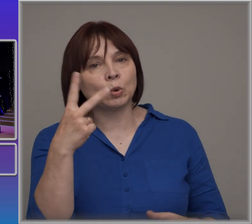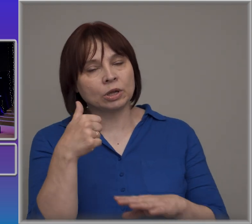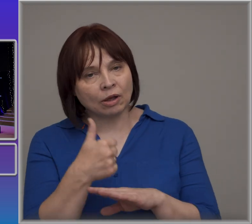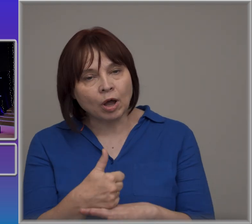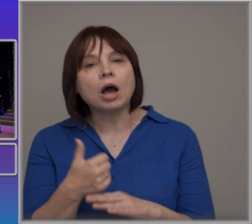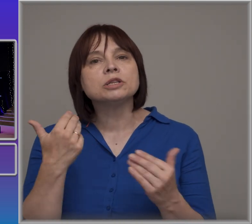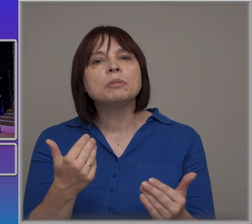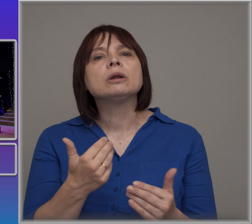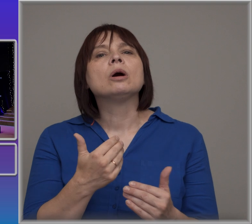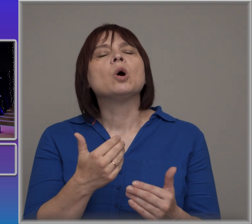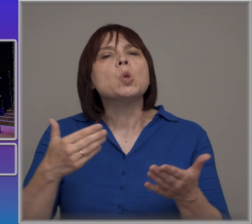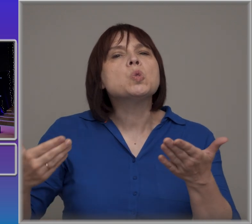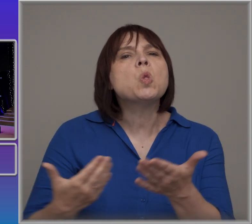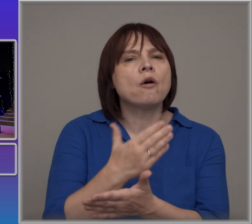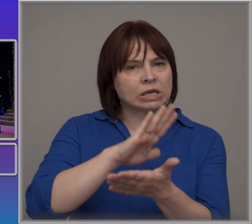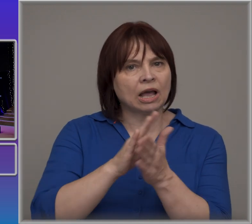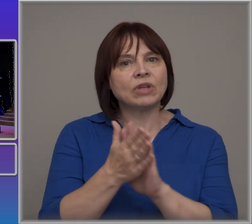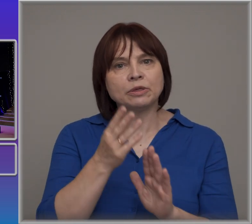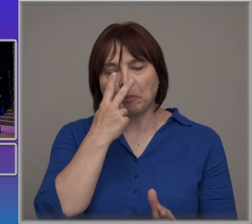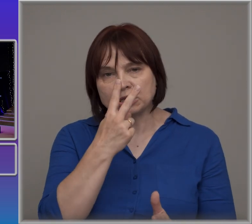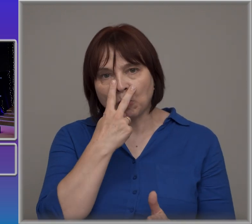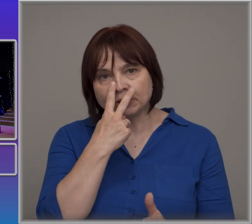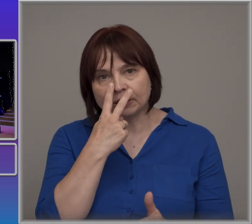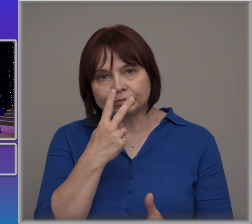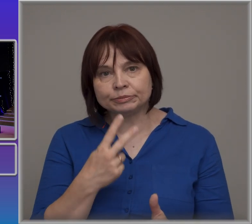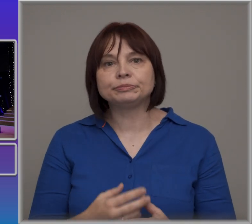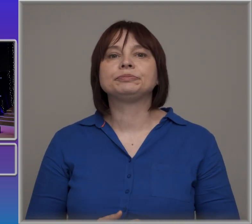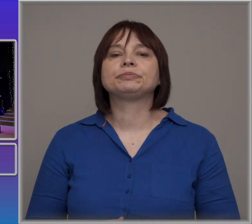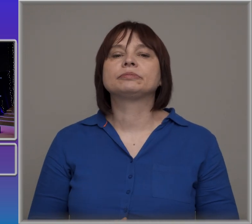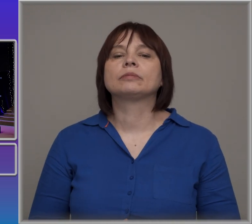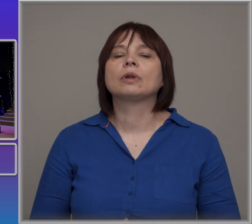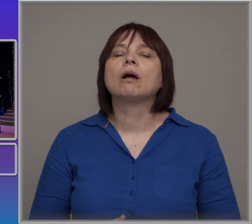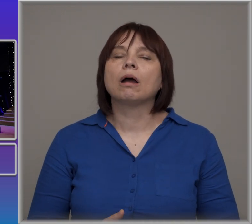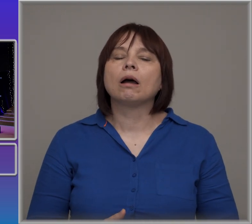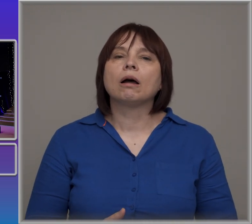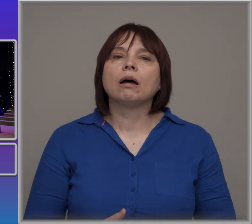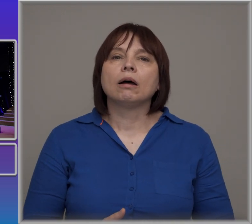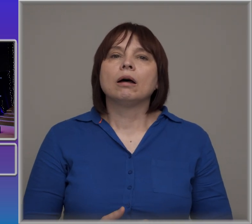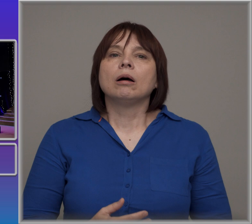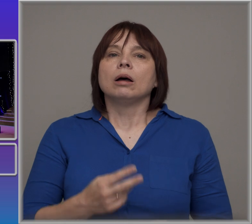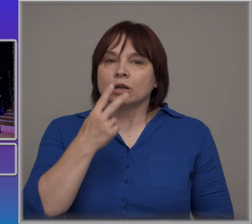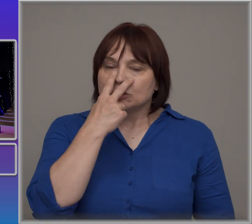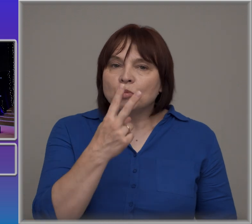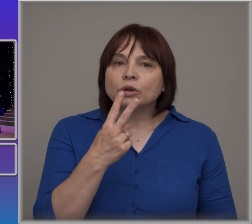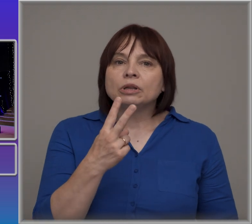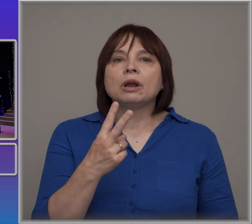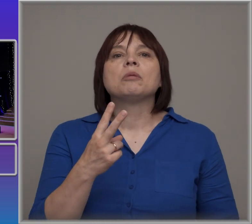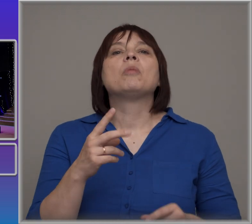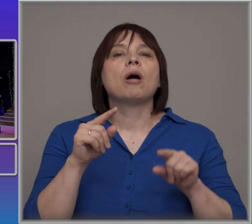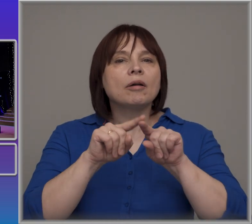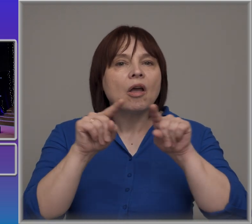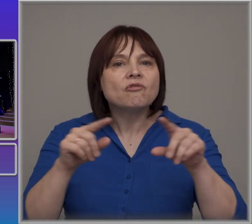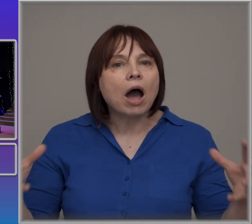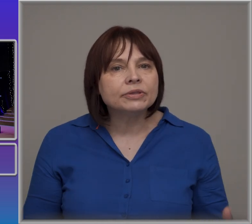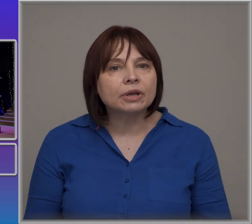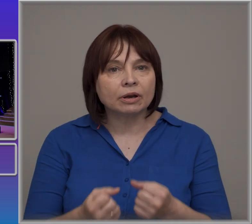жизни нету понимания божественного призвания, кто ты есть в Боге, тогда, скорее всего, твоя жизнь будет относиться к вот этим категориям.